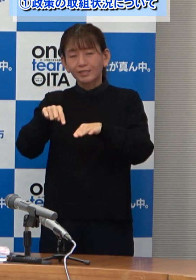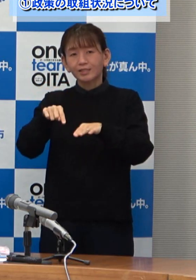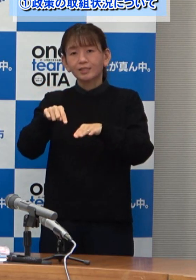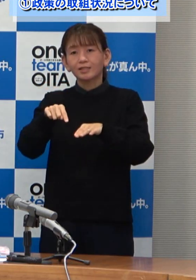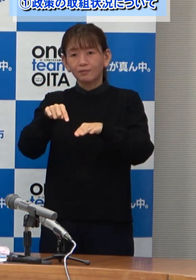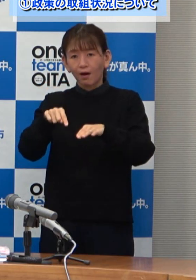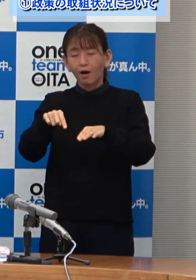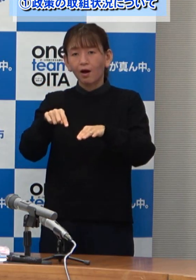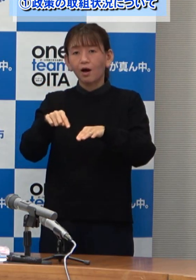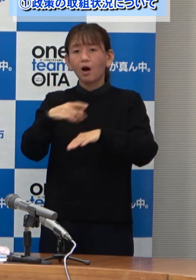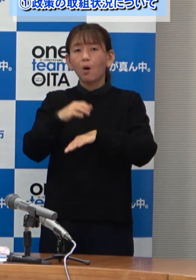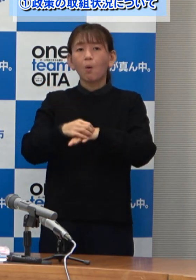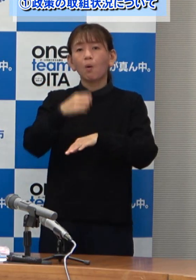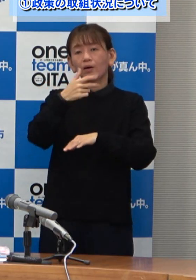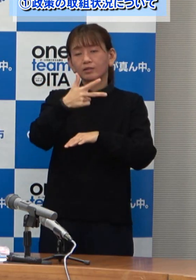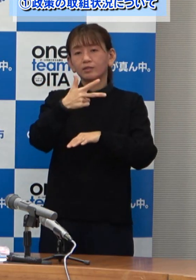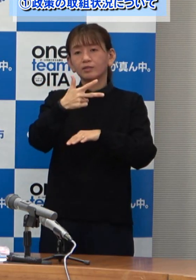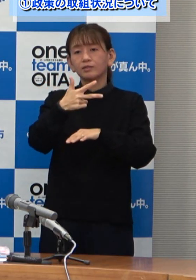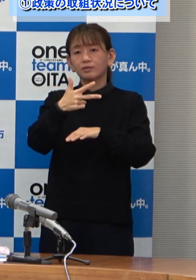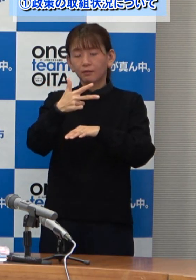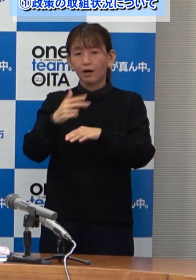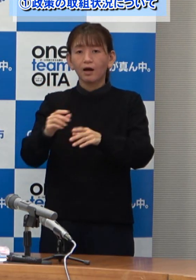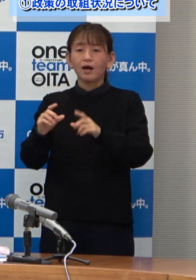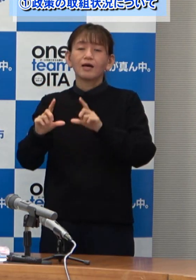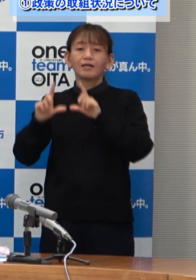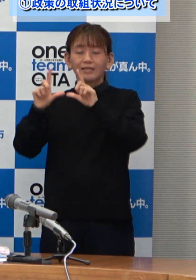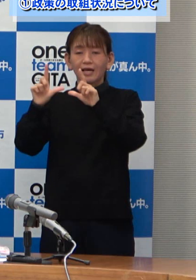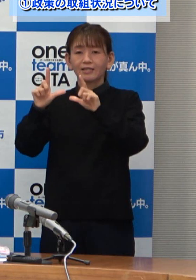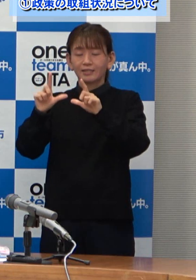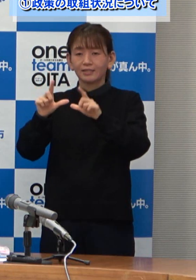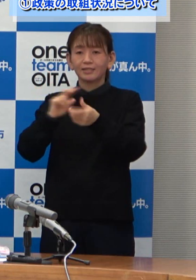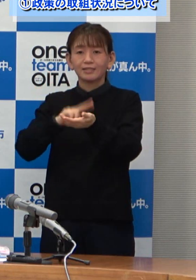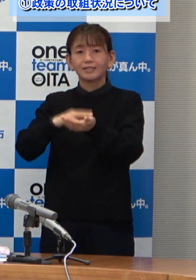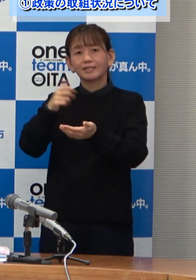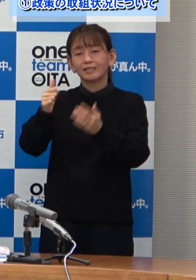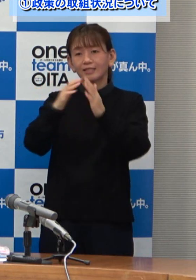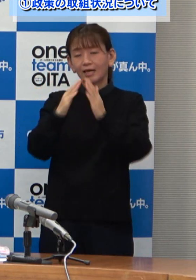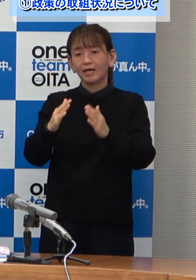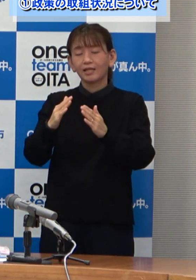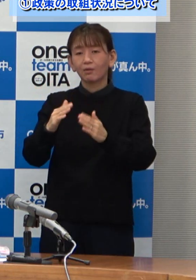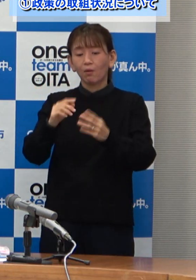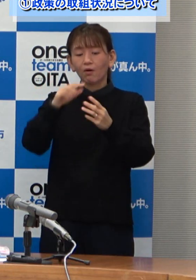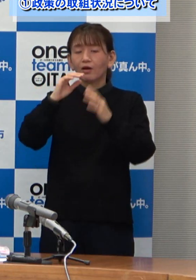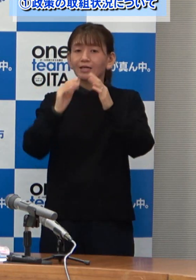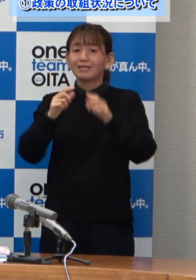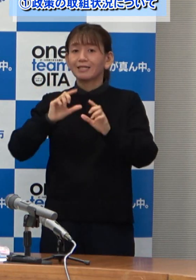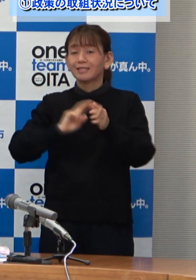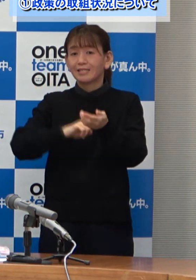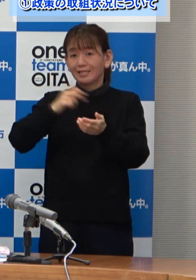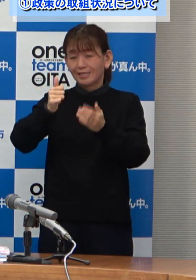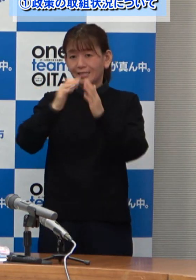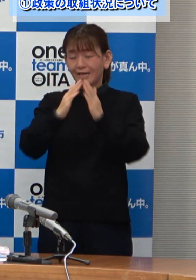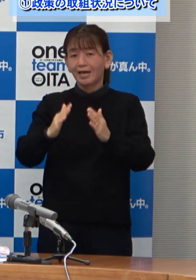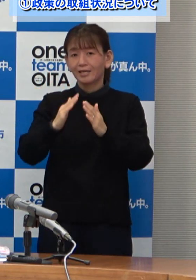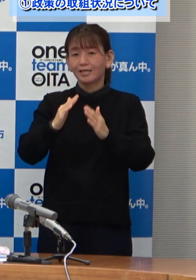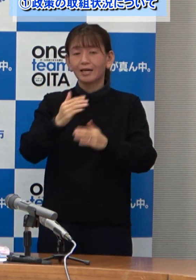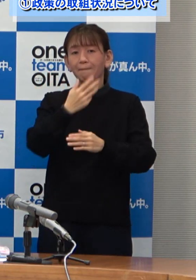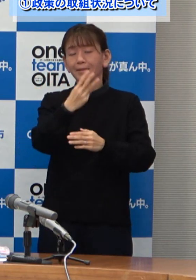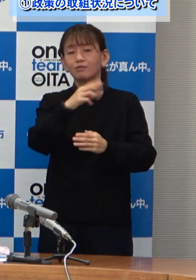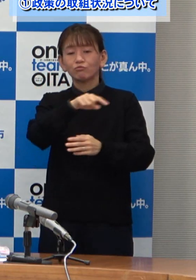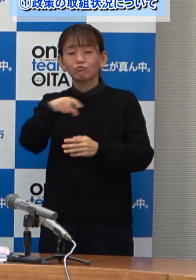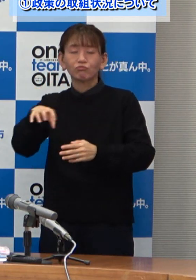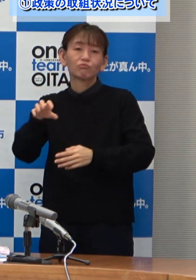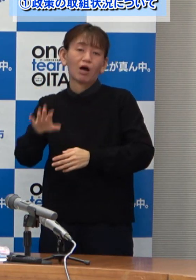つ医会ありますけどえ東医会軍会等でかなり厳状況になってきてるというようなこと